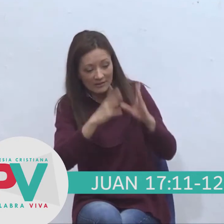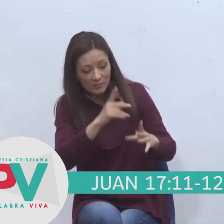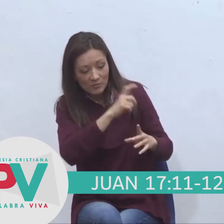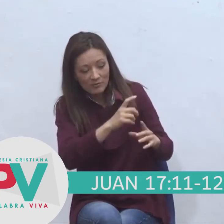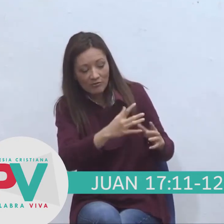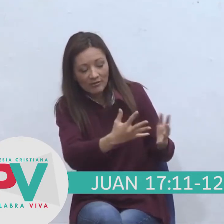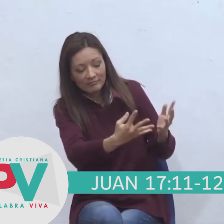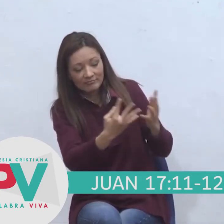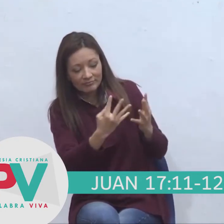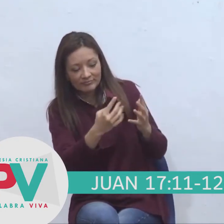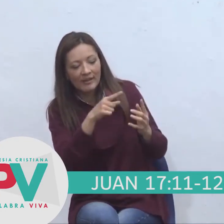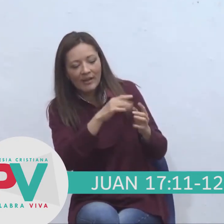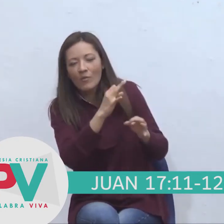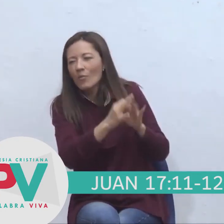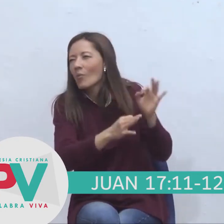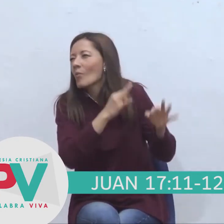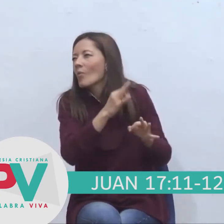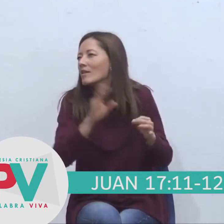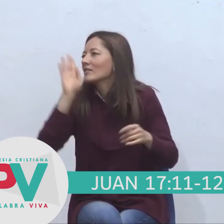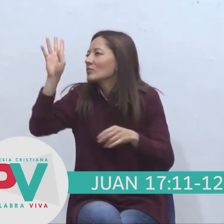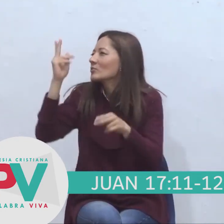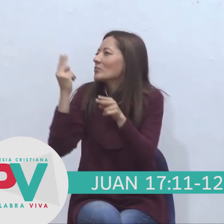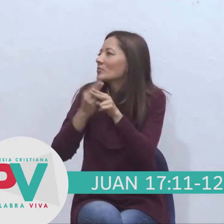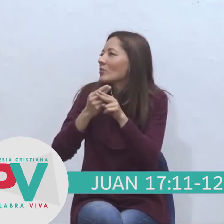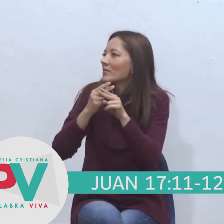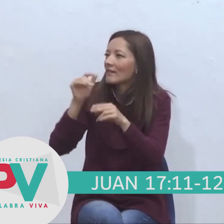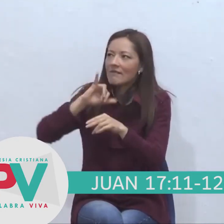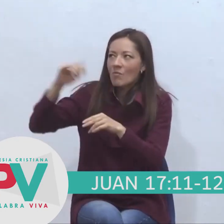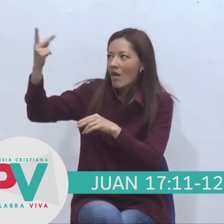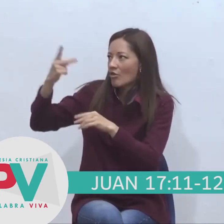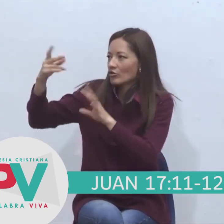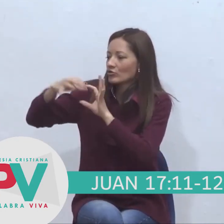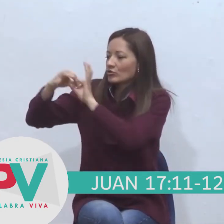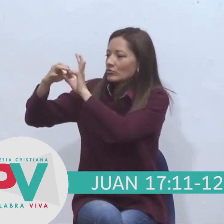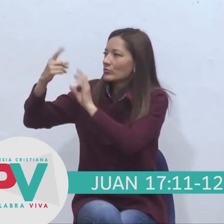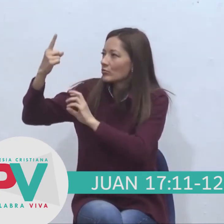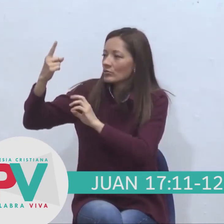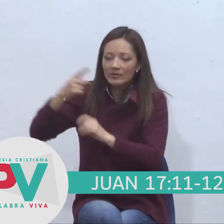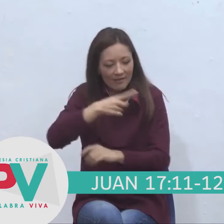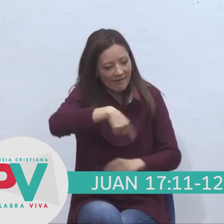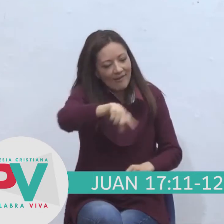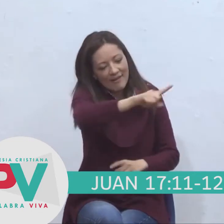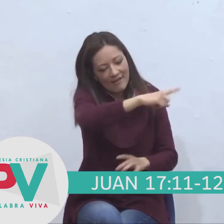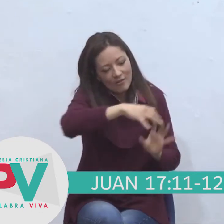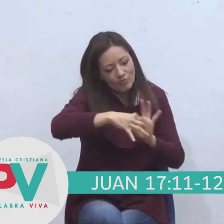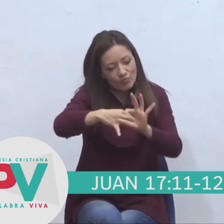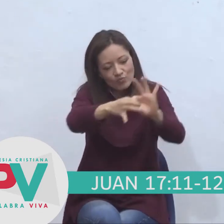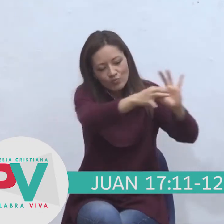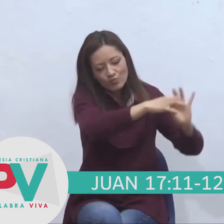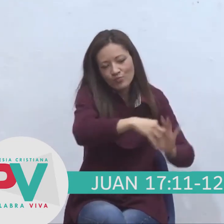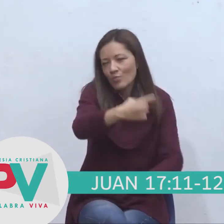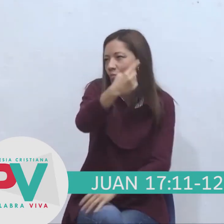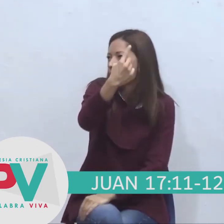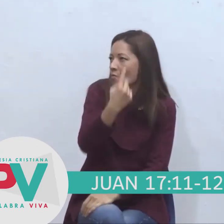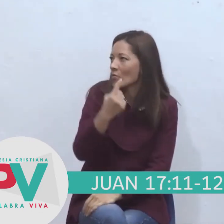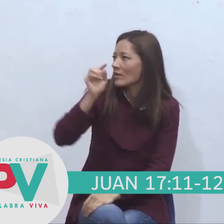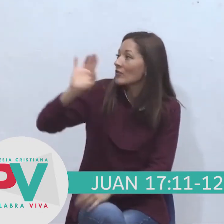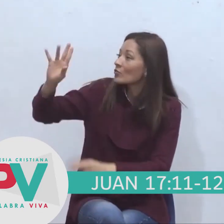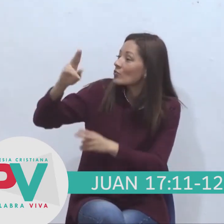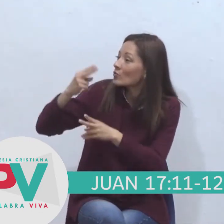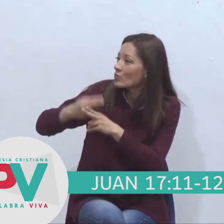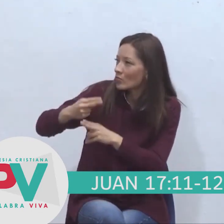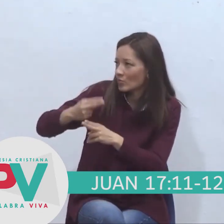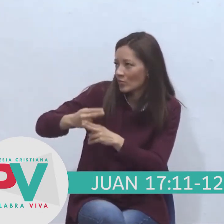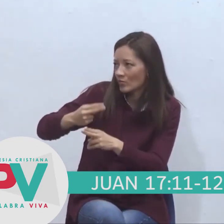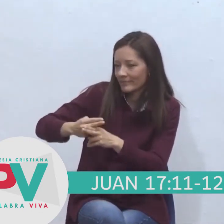tu nombre, para que sean uno, así como nosotros. Recuerda que Él dijo, estos han recibido y creído